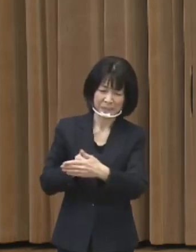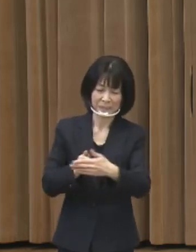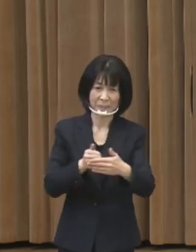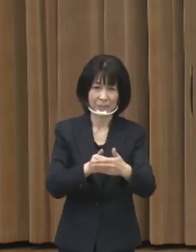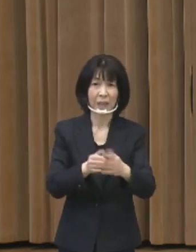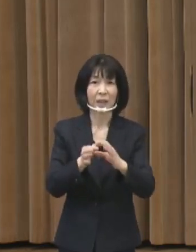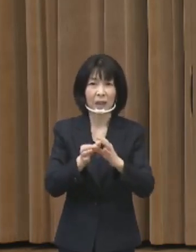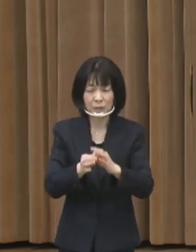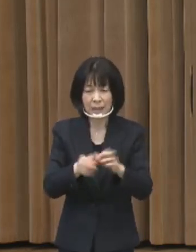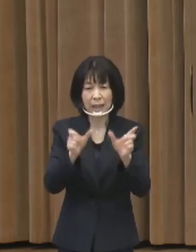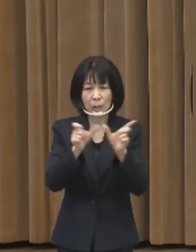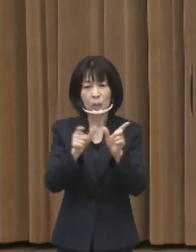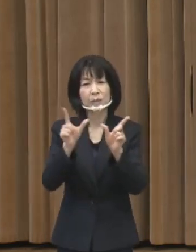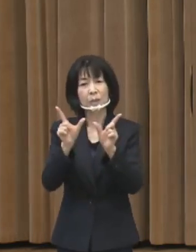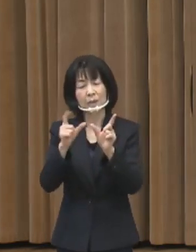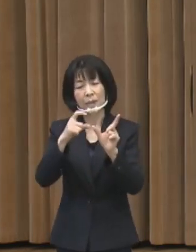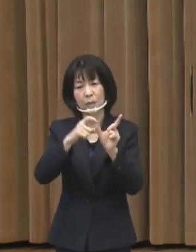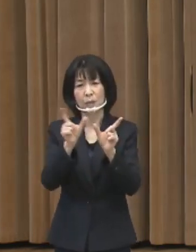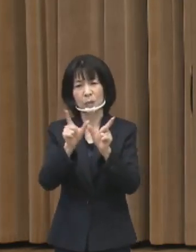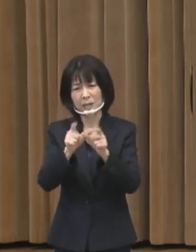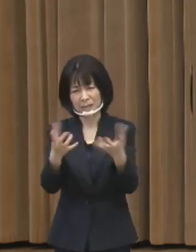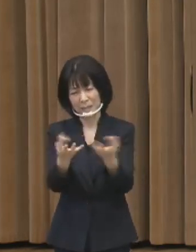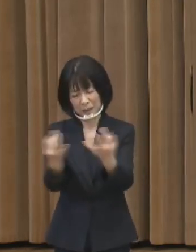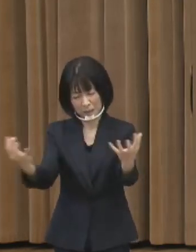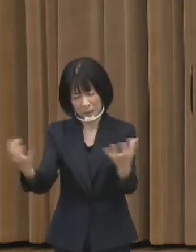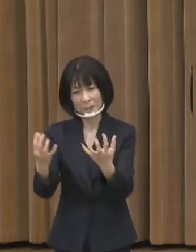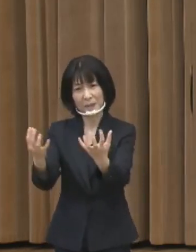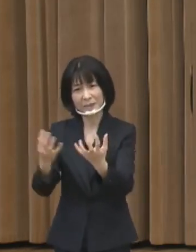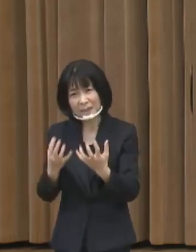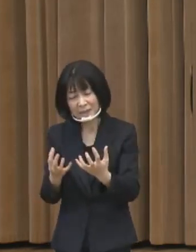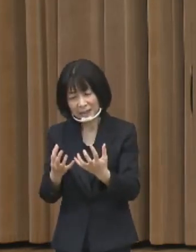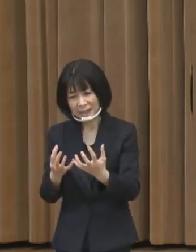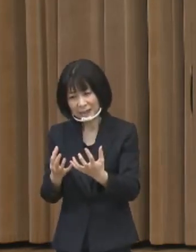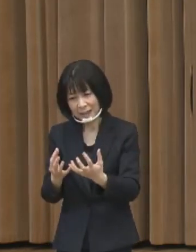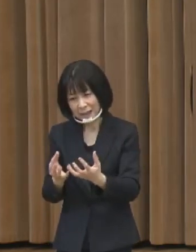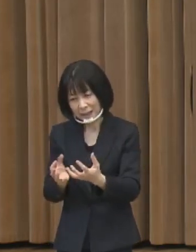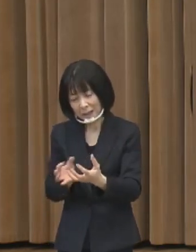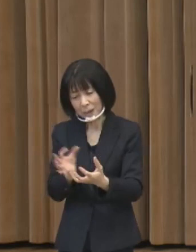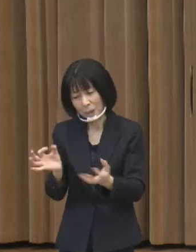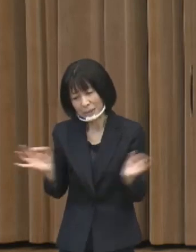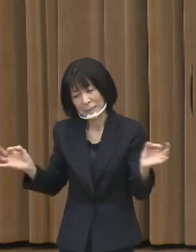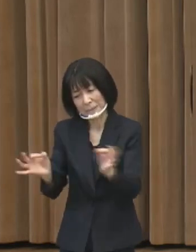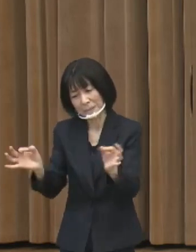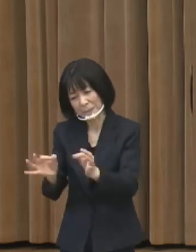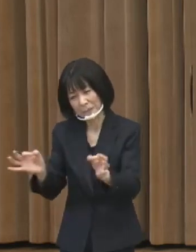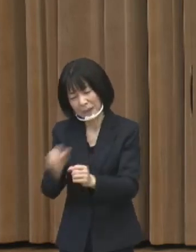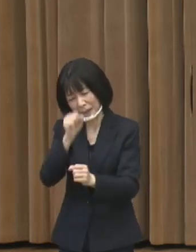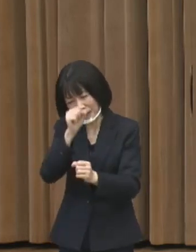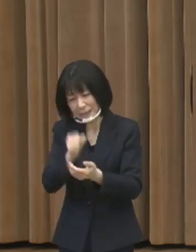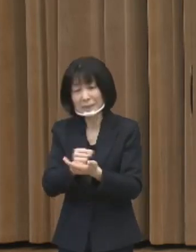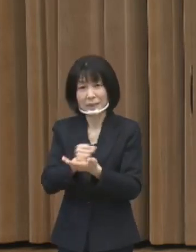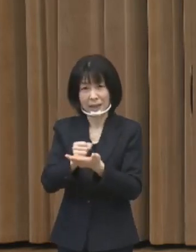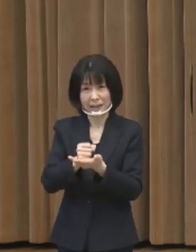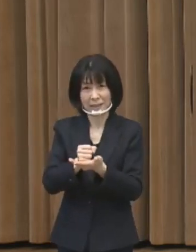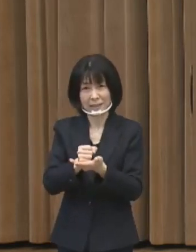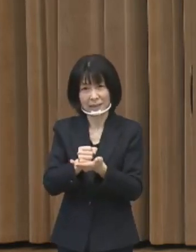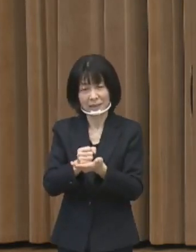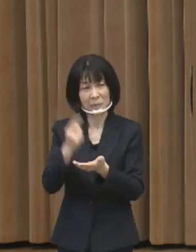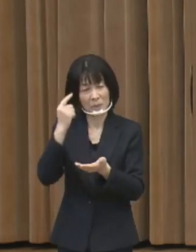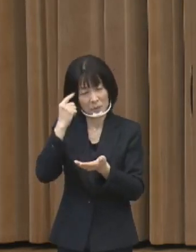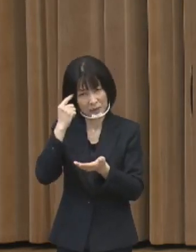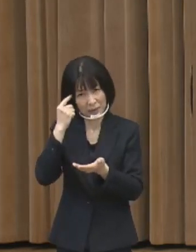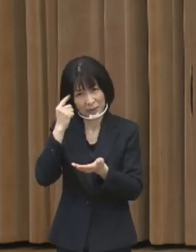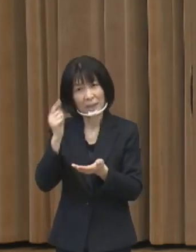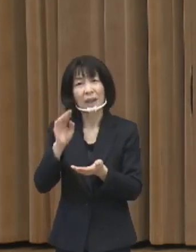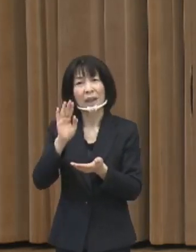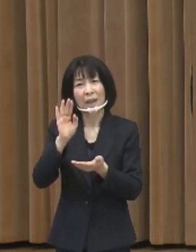ークに多くの方々に来ていただいてお金を落としていただく、これは絶好の機会というふうに思っていました